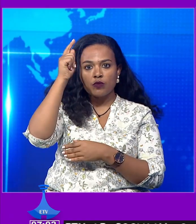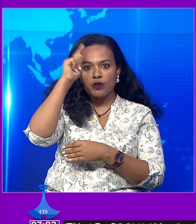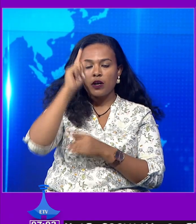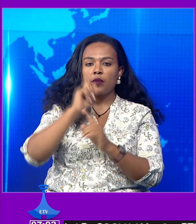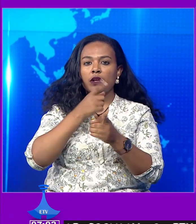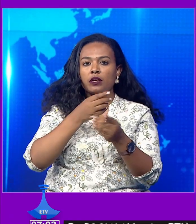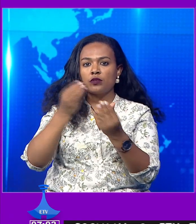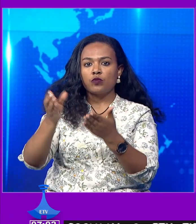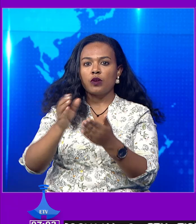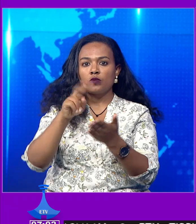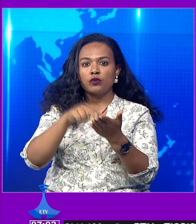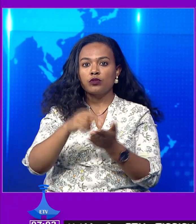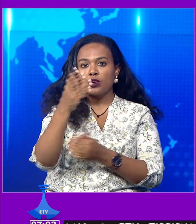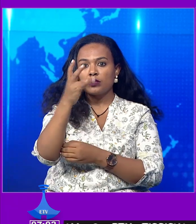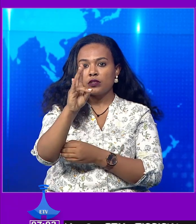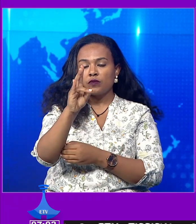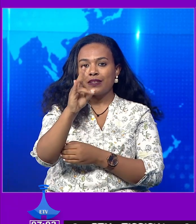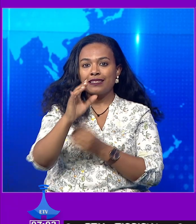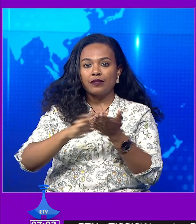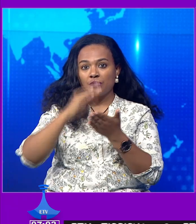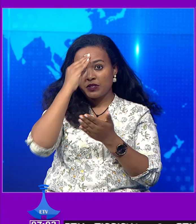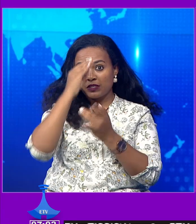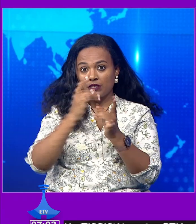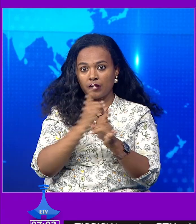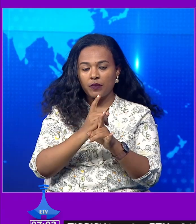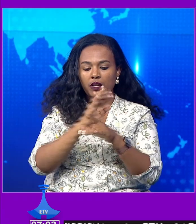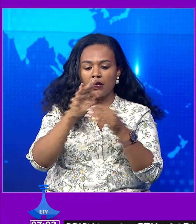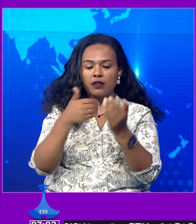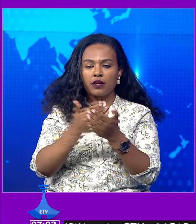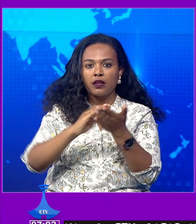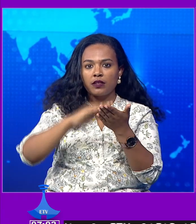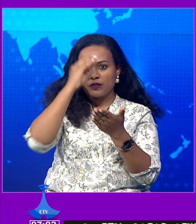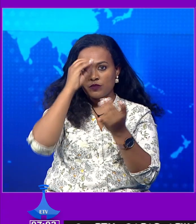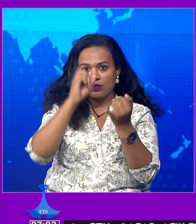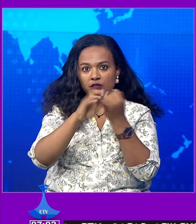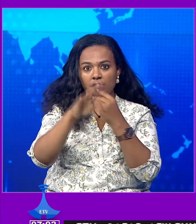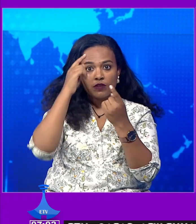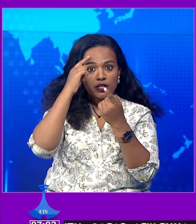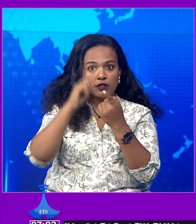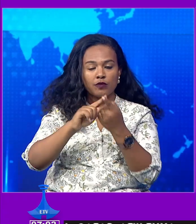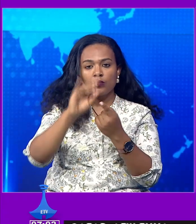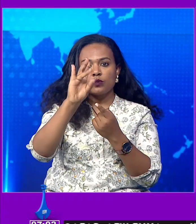ሰጥተዋል። በ2017 የትምህርት ዘመን በአጠቃላይ የትምህርት ዘርፍ ከእቅዱ